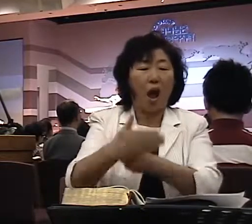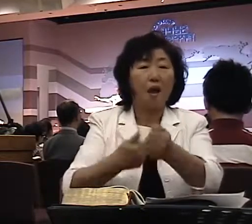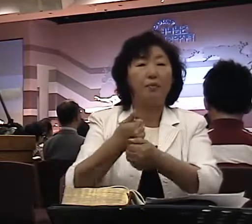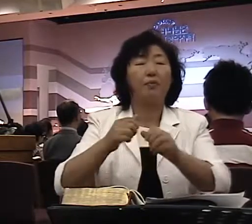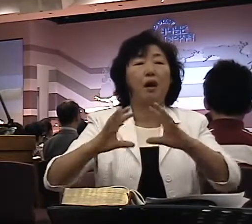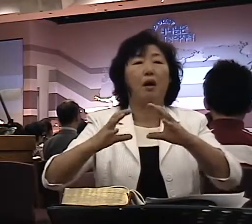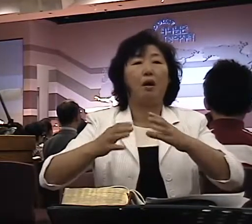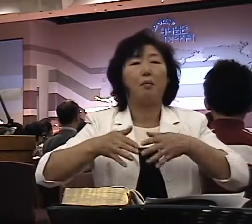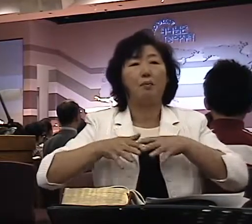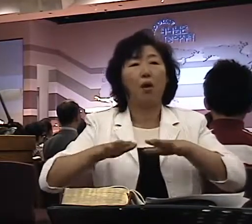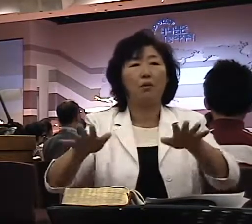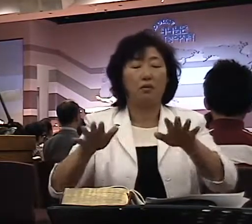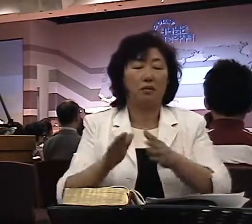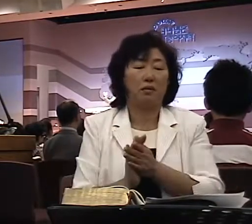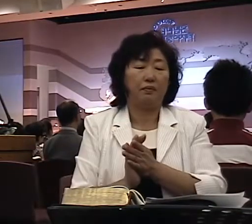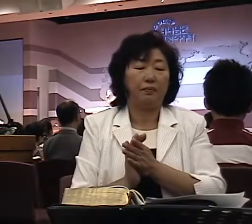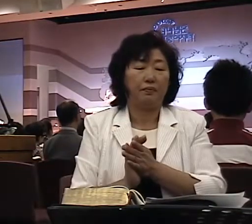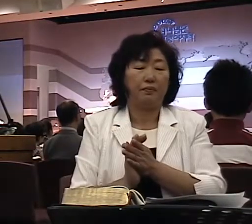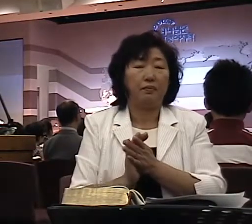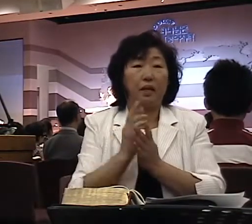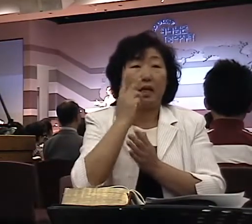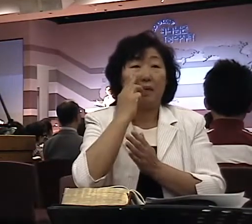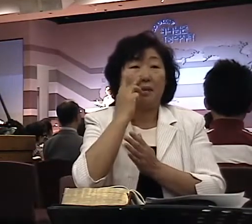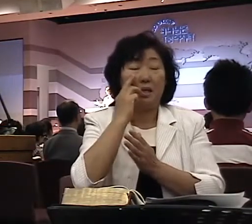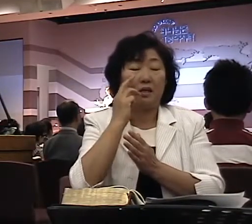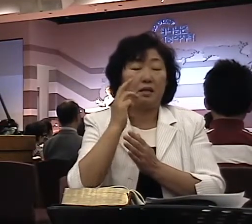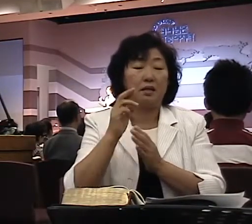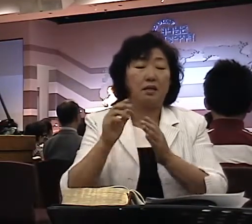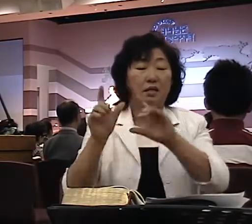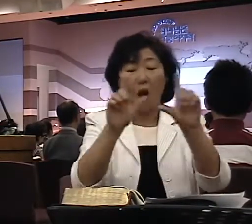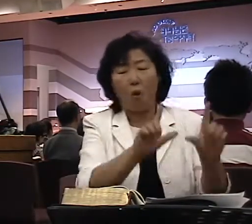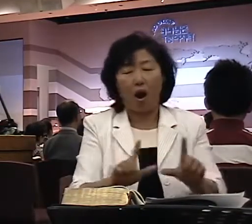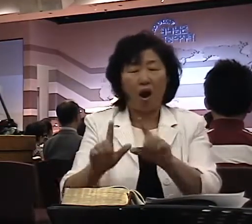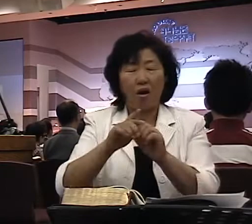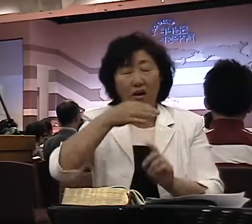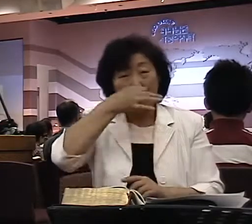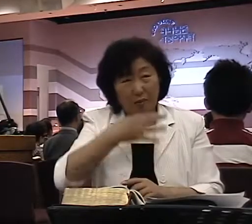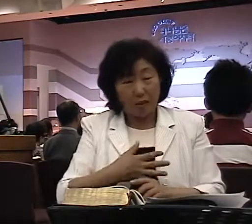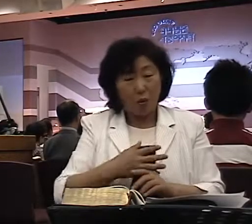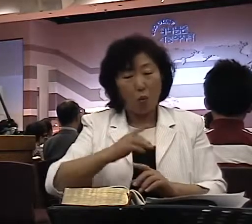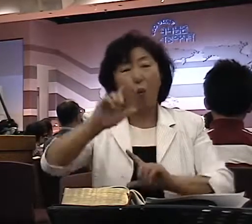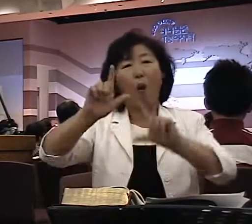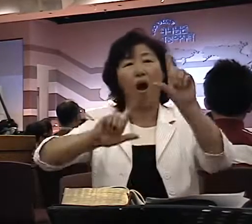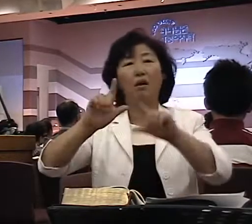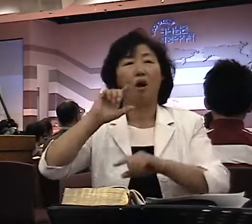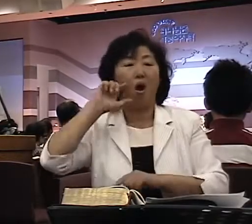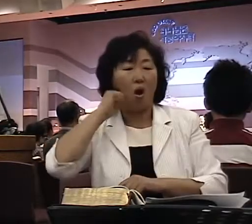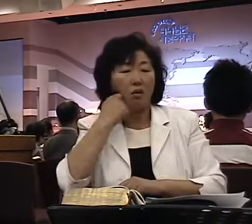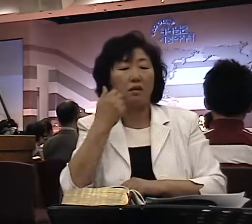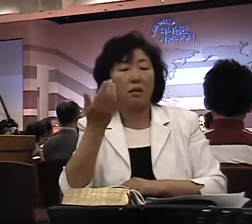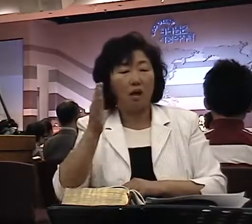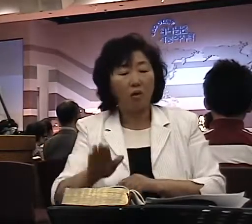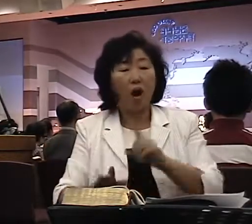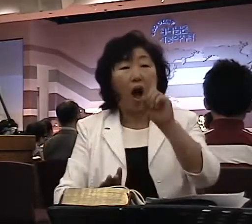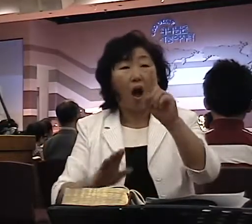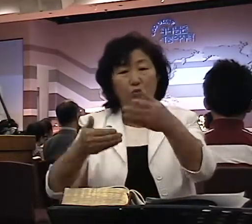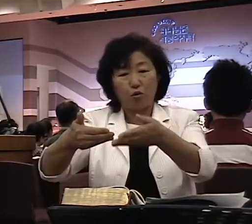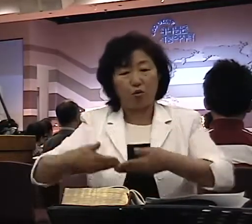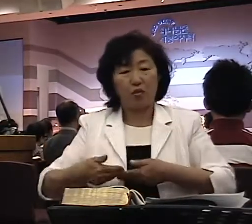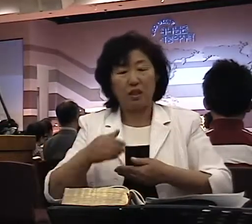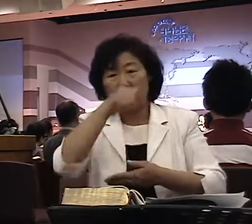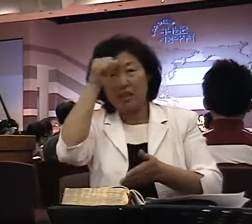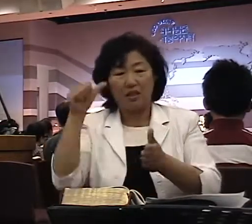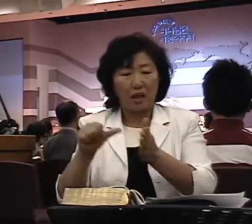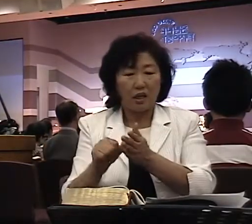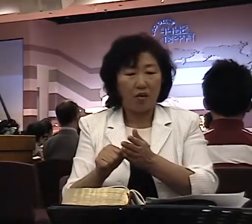펼치십니다. 이민 생활이 아무리 힘들고 환경이 어려울지라도 한 번 주어진